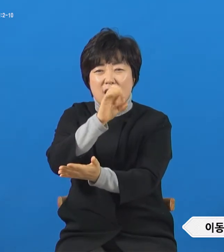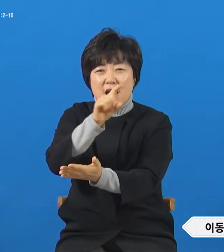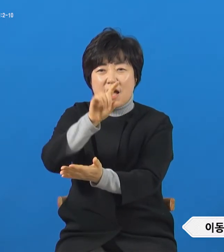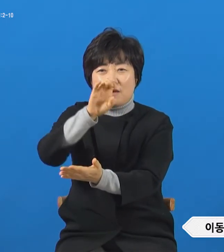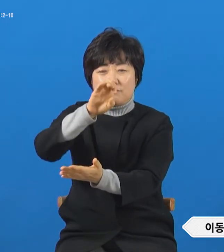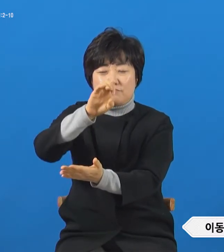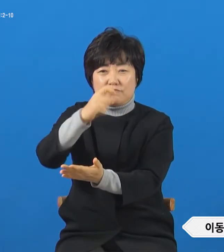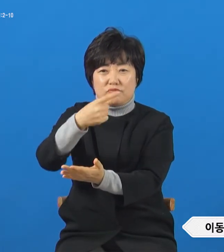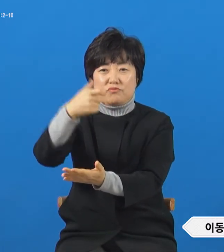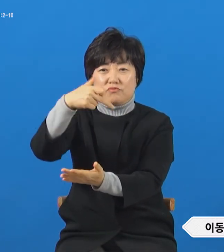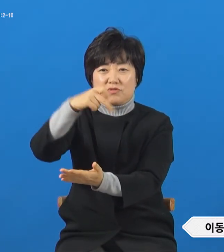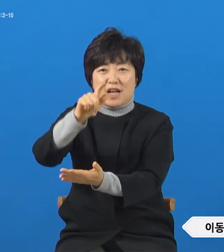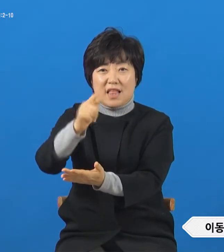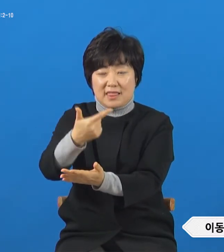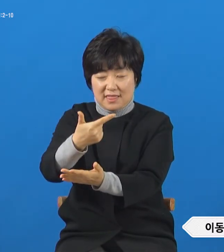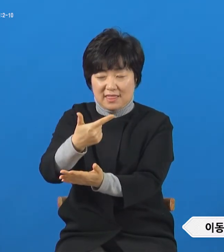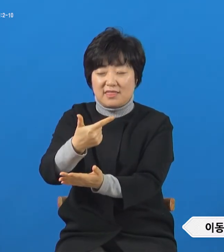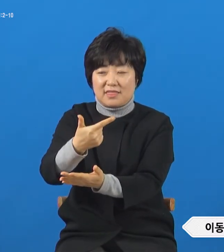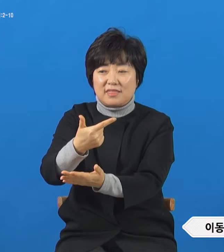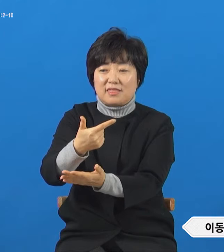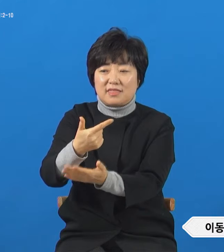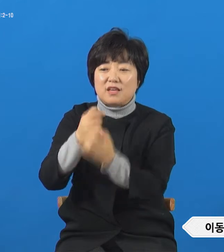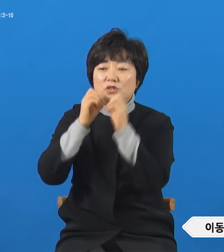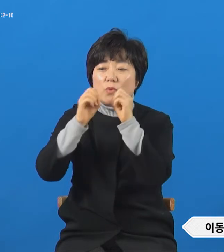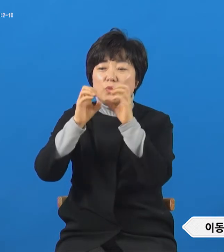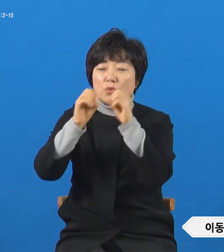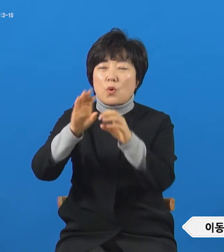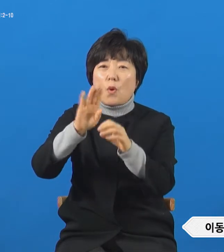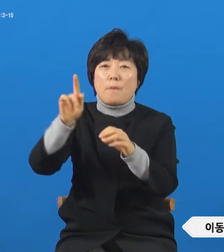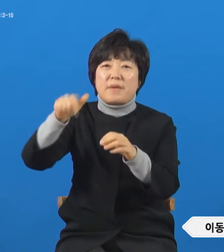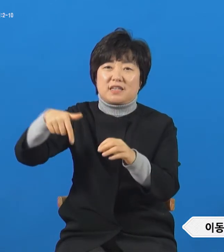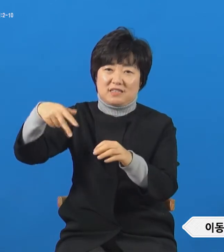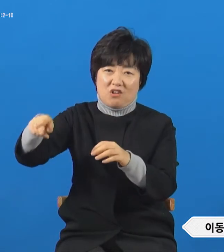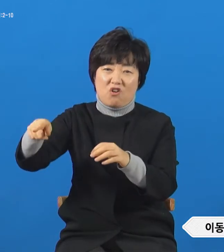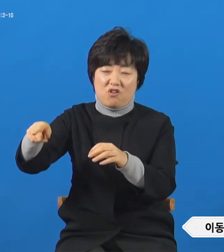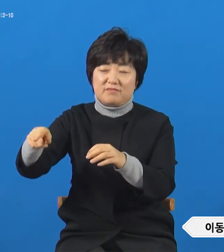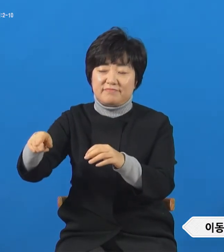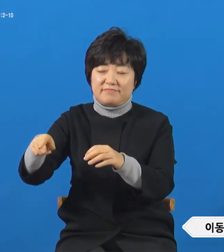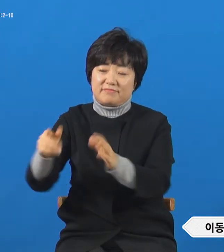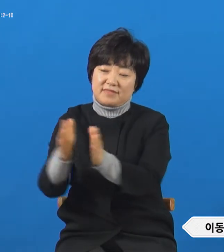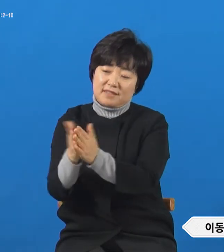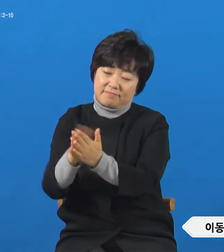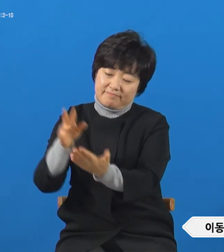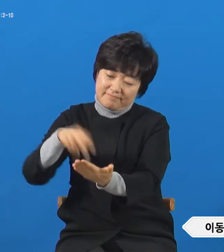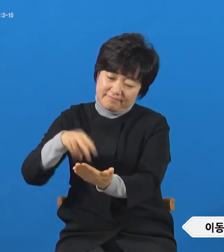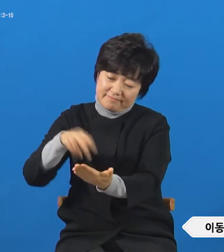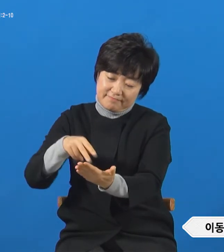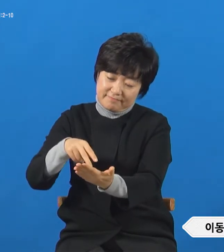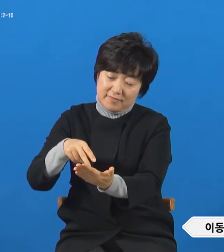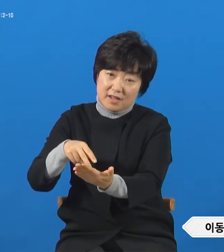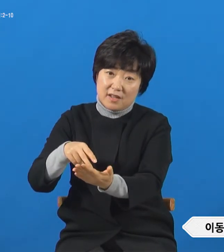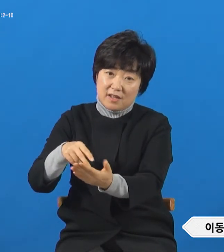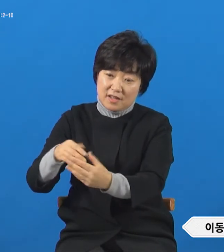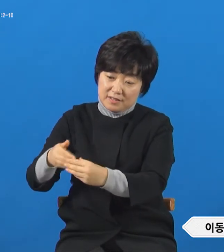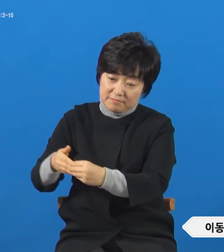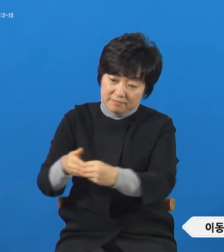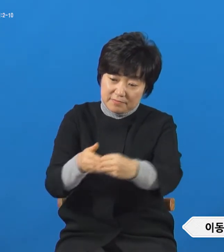있었어요. 탈레반에게 이 새물교회 단기 선교단이 붙잡혔을 때 인솔자였던 우리 배영규 목사께서